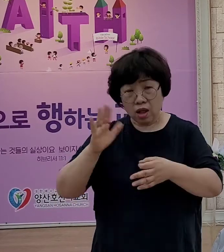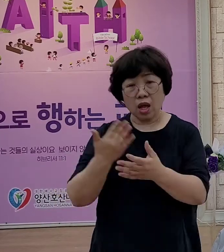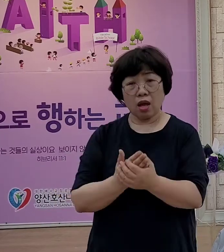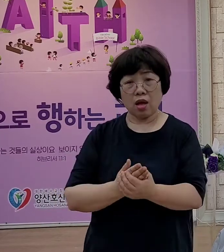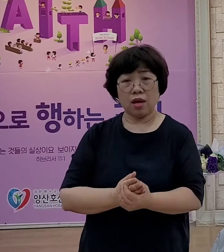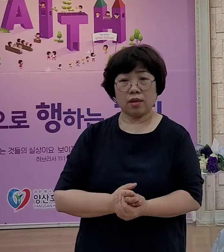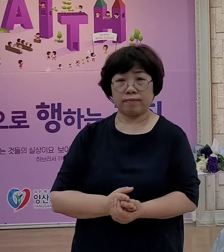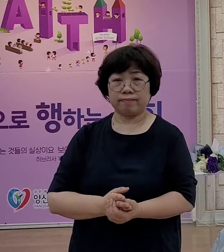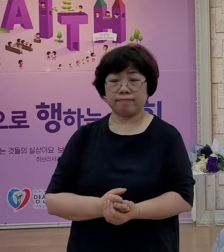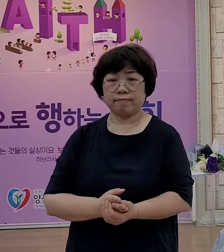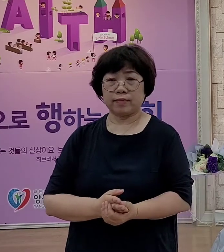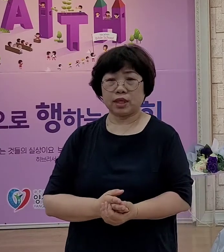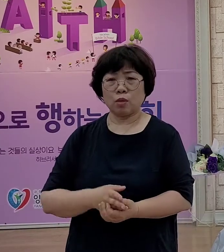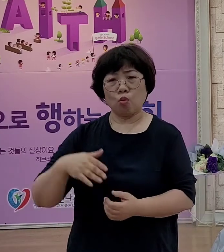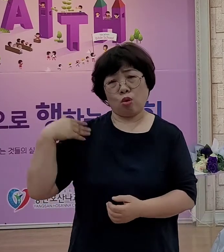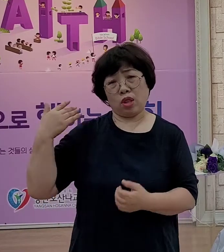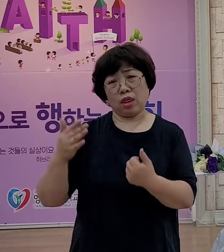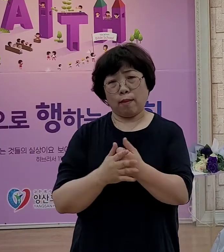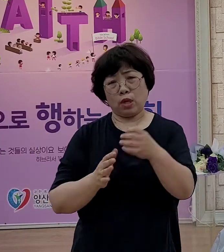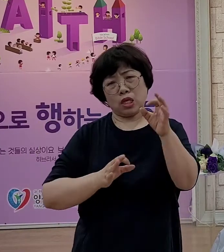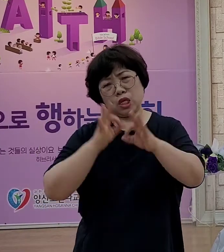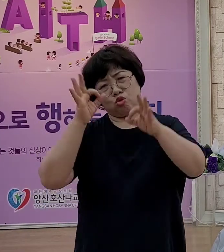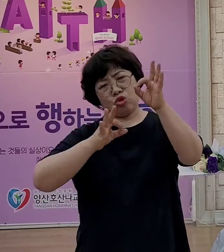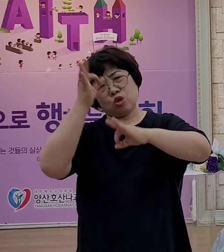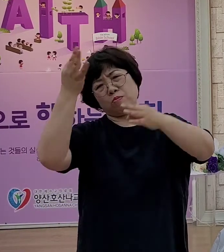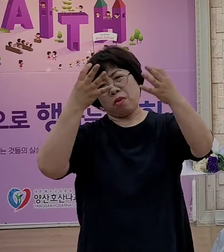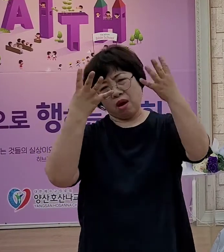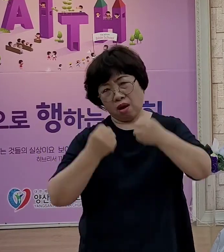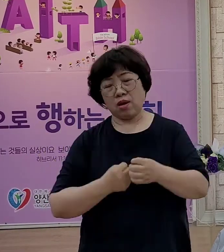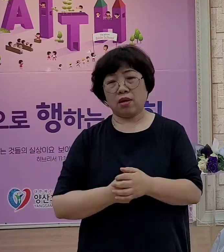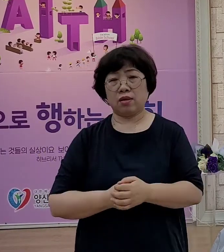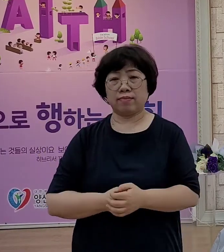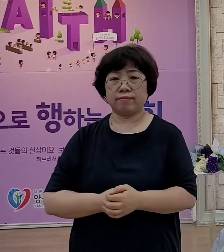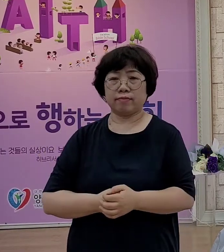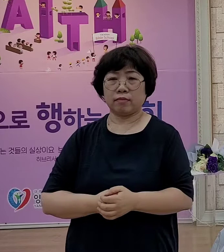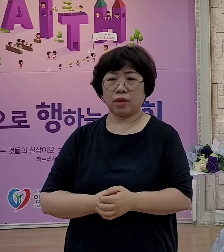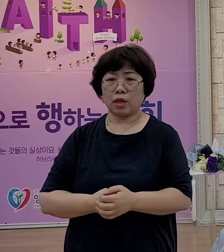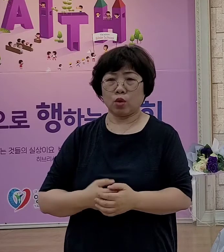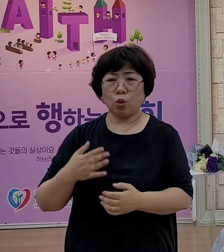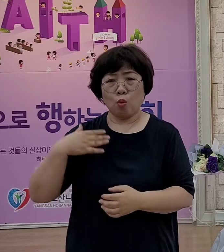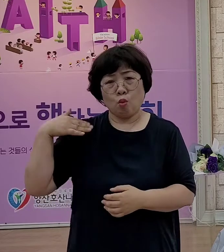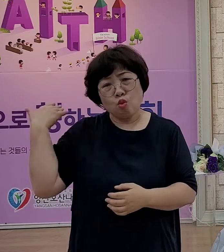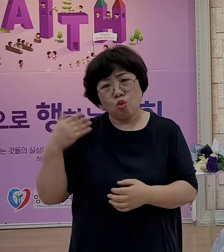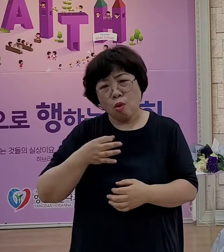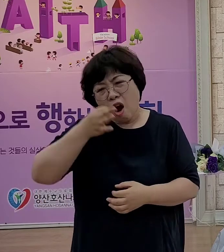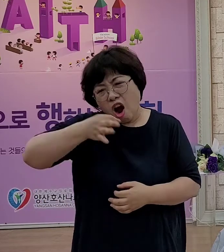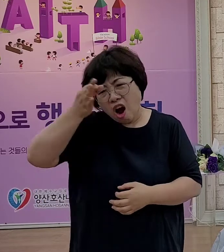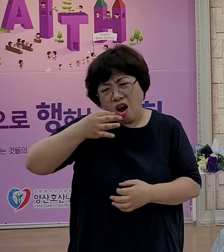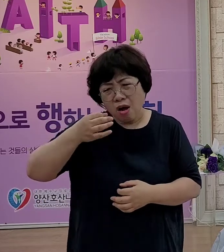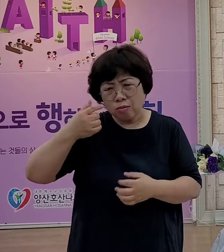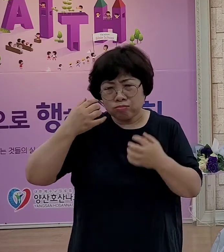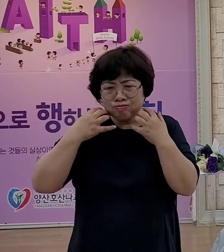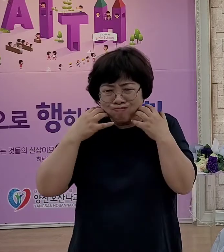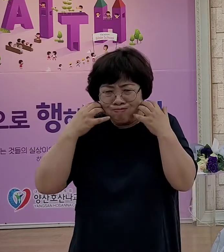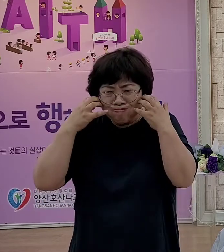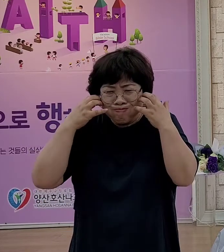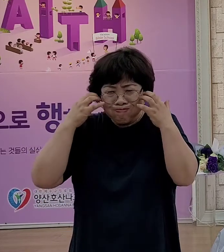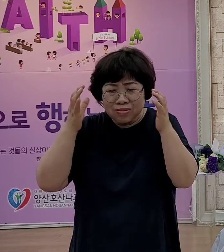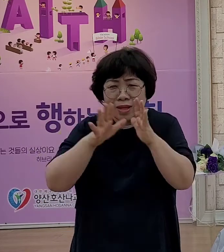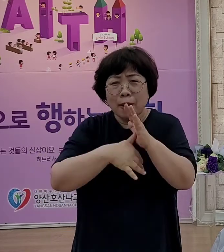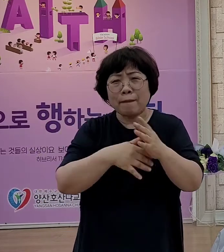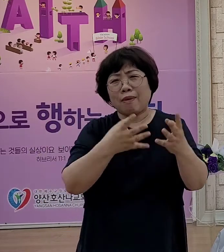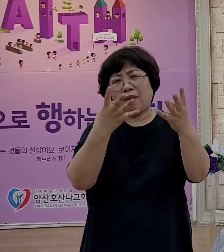내가 바른 말인지 거꾸로 된 말인지 실수한지도 모르면서 내뱉었다가 나중에 얼굴이 뜨거운 일이 발생하게 되는 거예요.